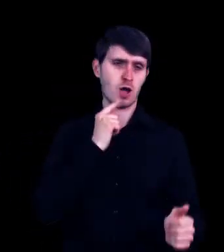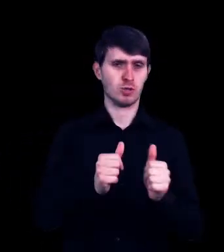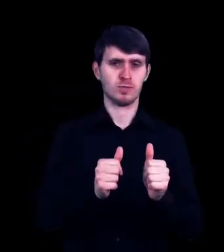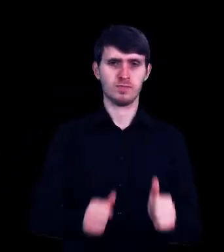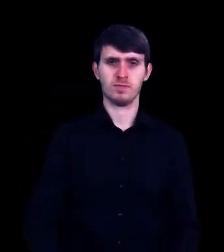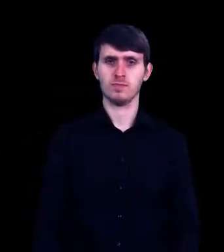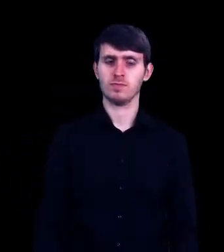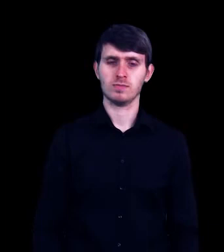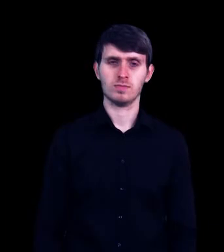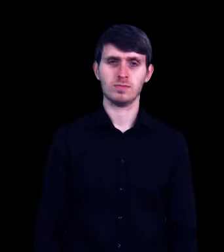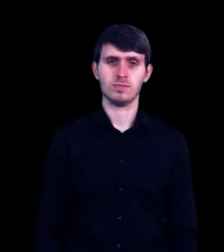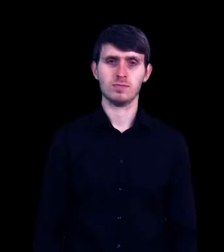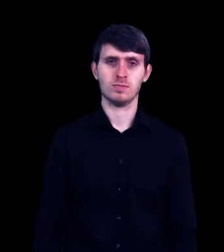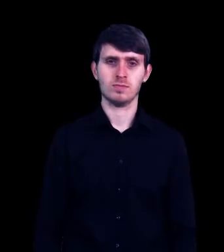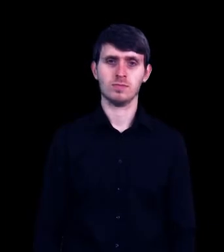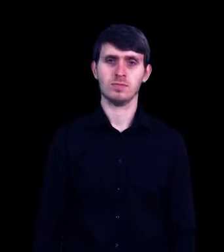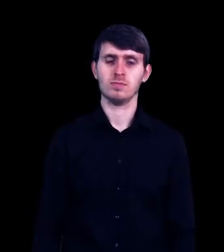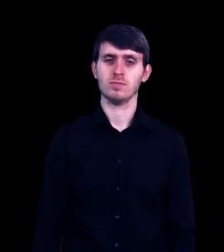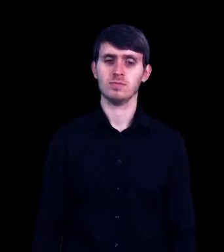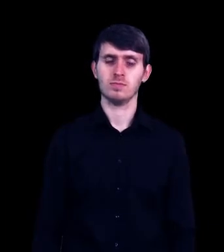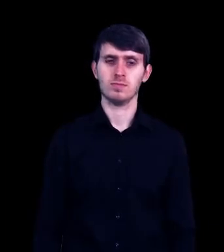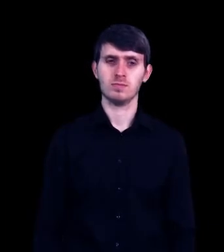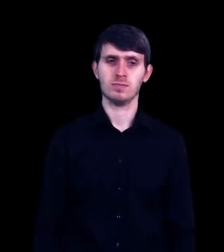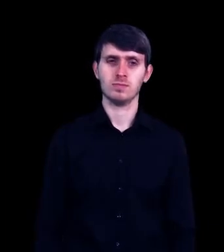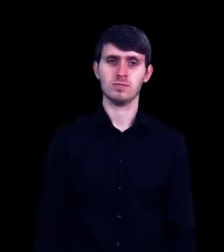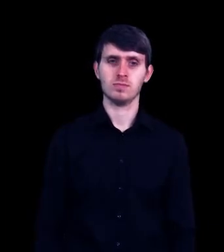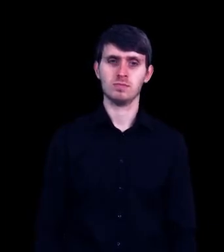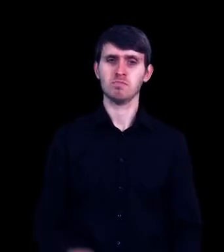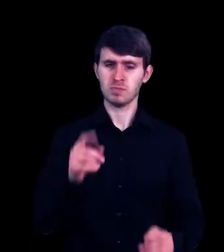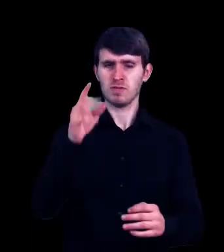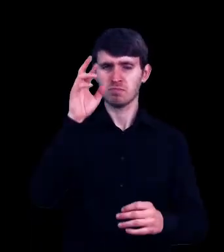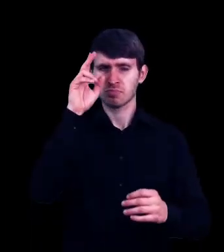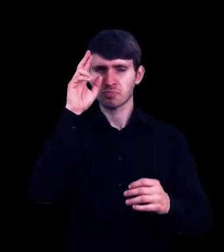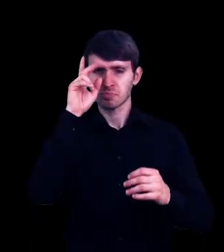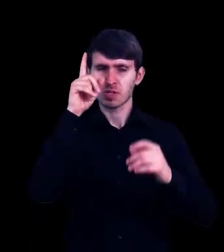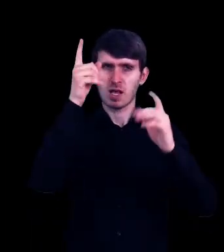to taki kąt, który ma miarę równą 90 stopni.